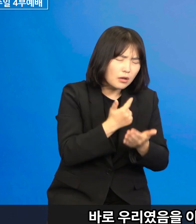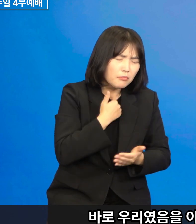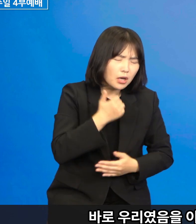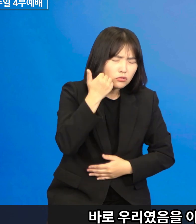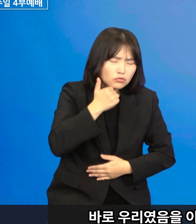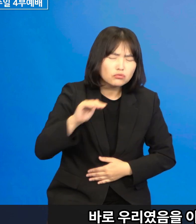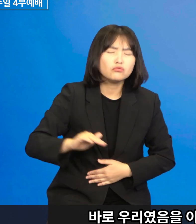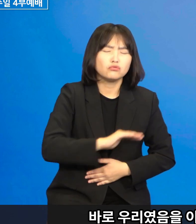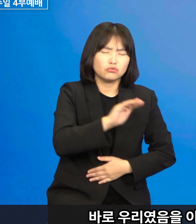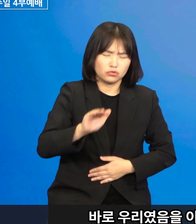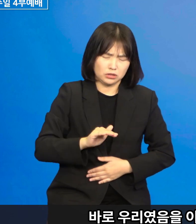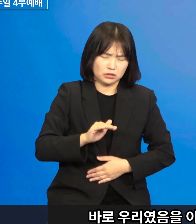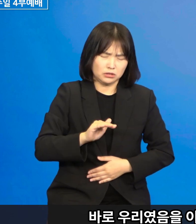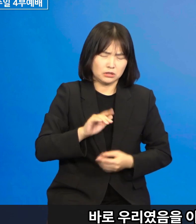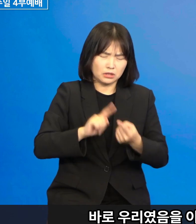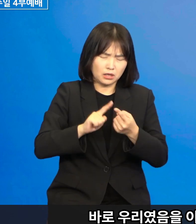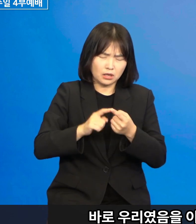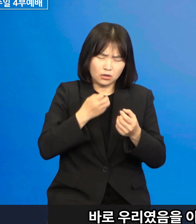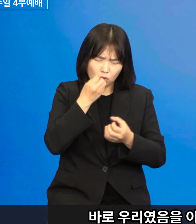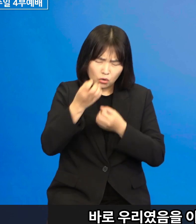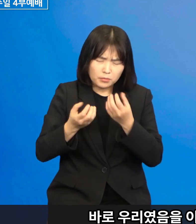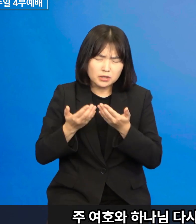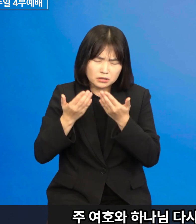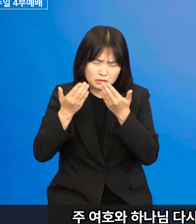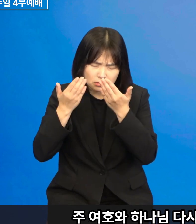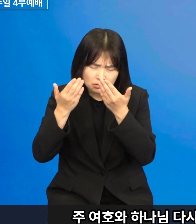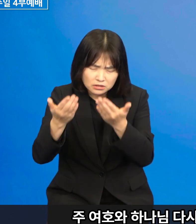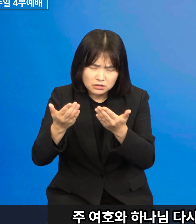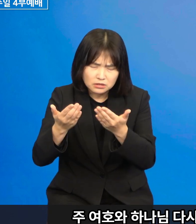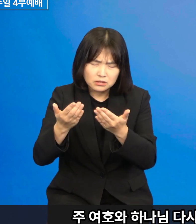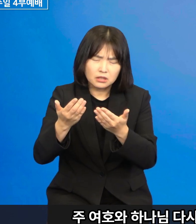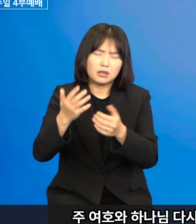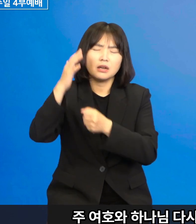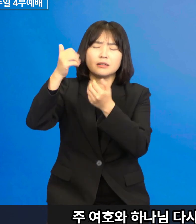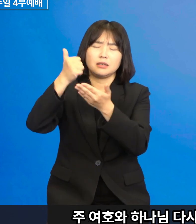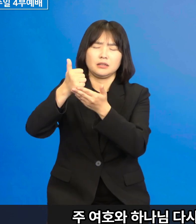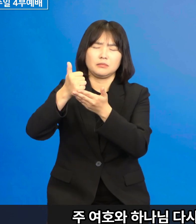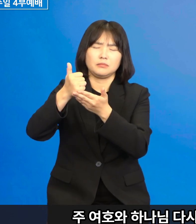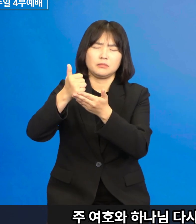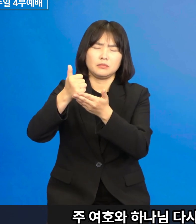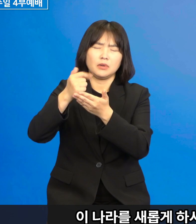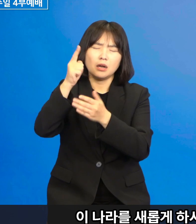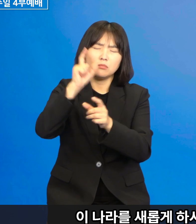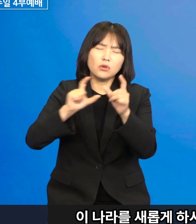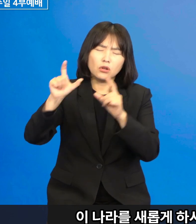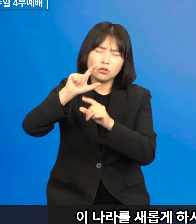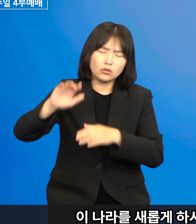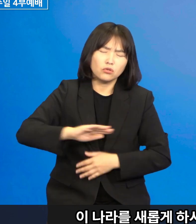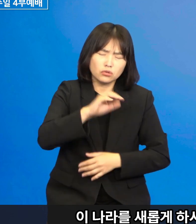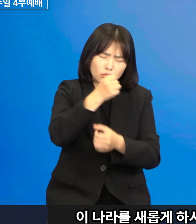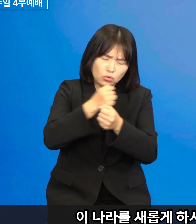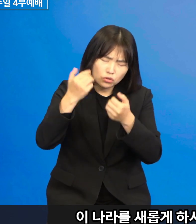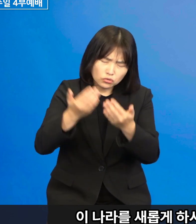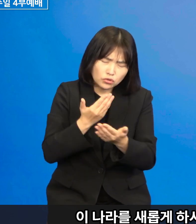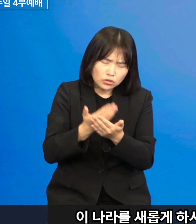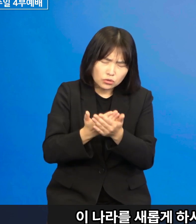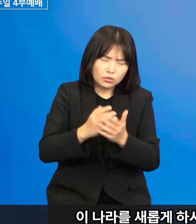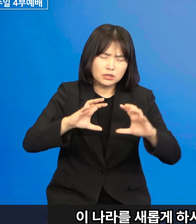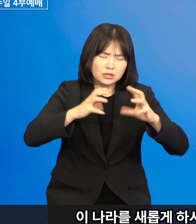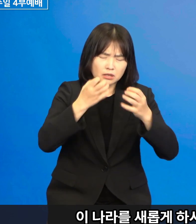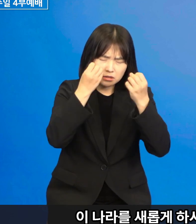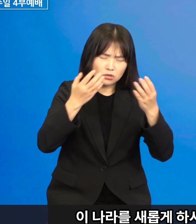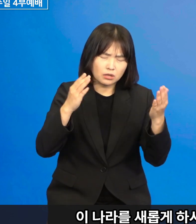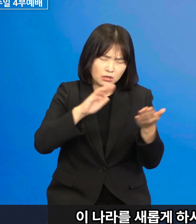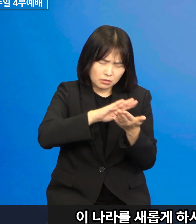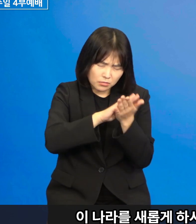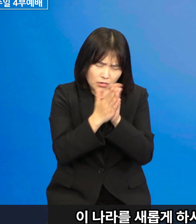우리였음을 이 시간 고백하며 자백할 때에 주여 하나님 다시 한번 우리를 용서해 주시며 이 나라를 새롭게 하시는 은혜를